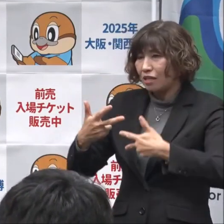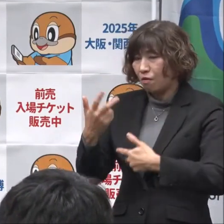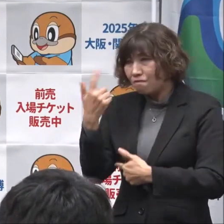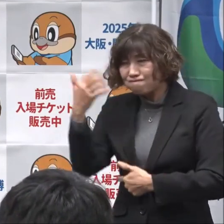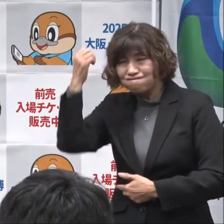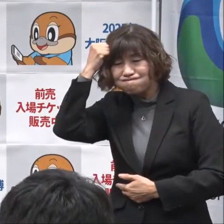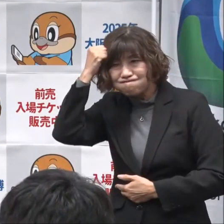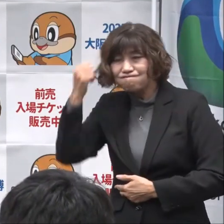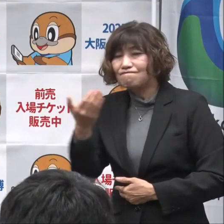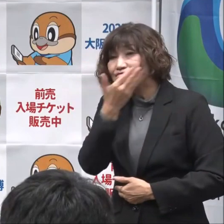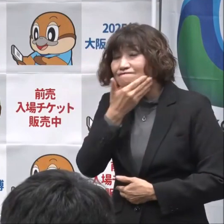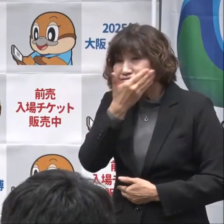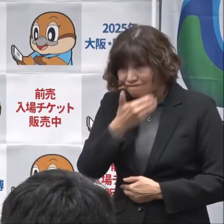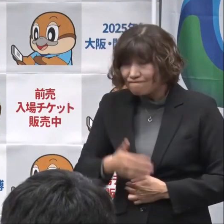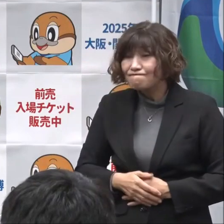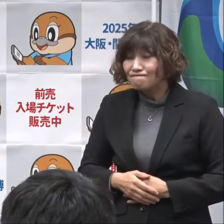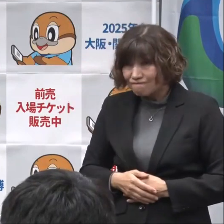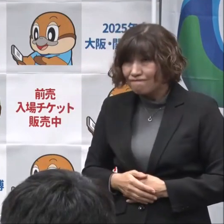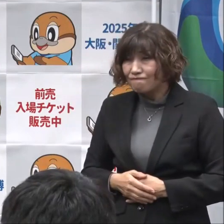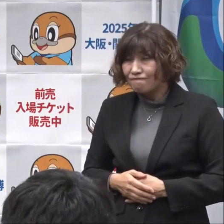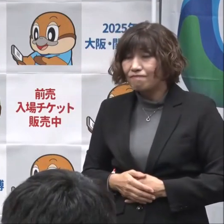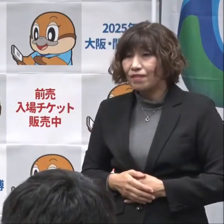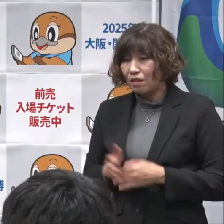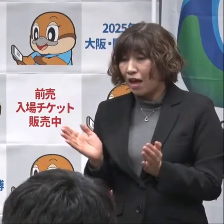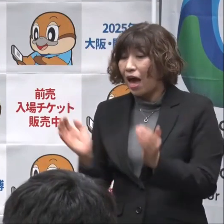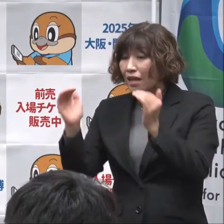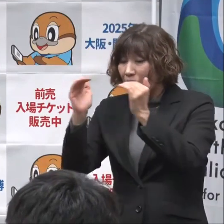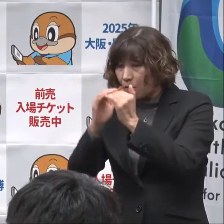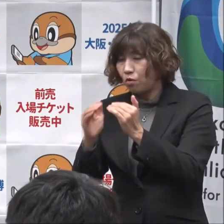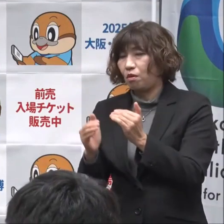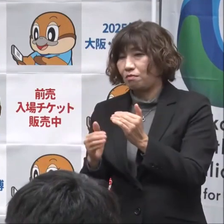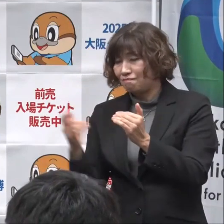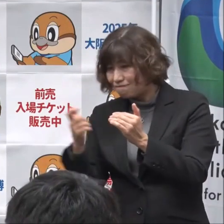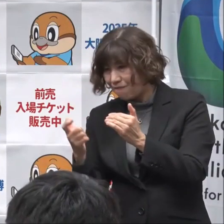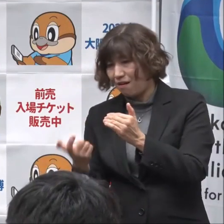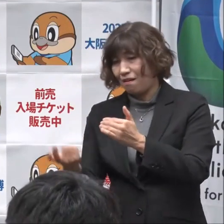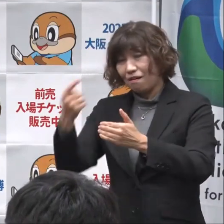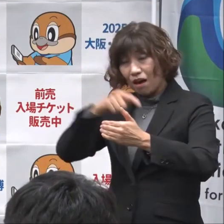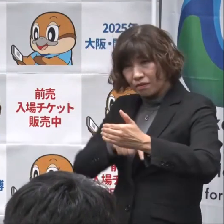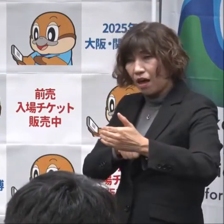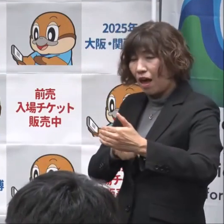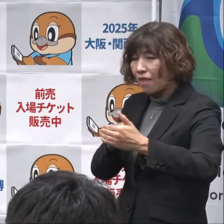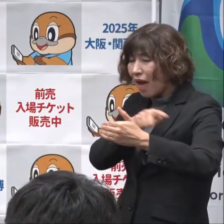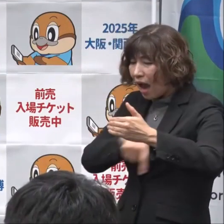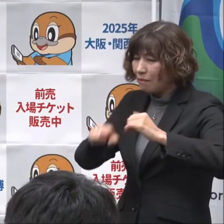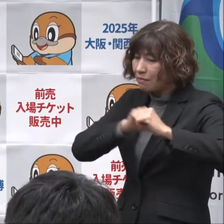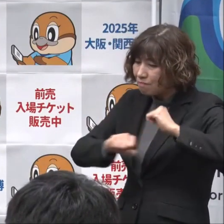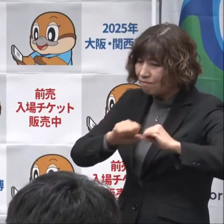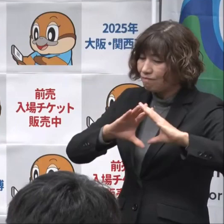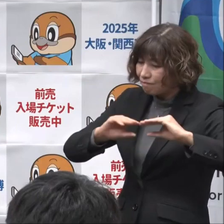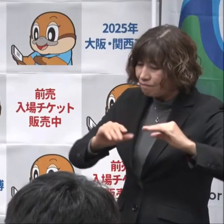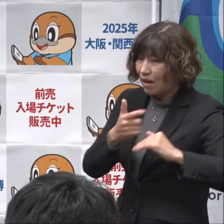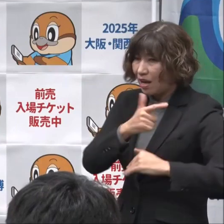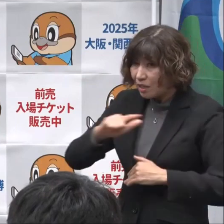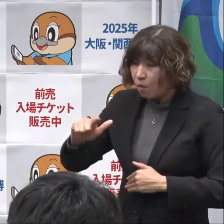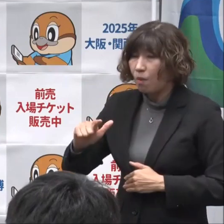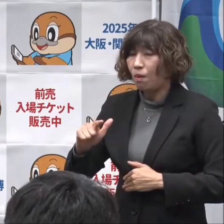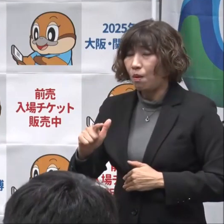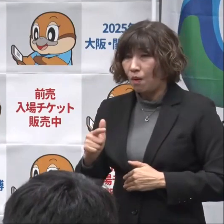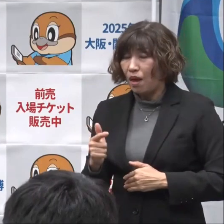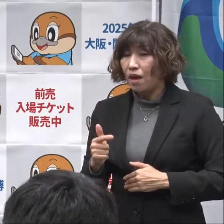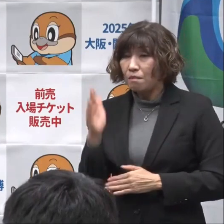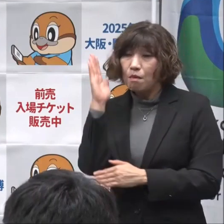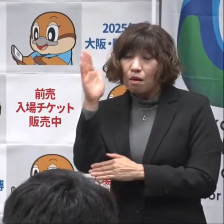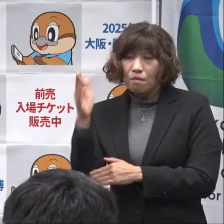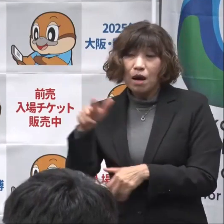りそうで、ハードソフト行政があるのも当然なんですけども、合わせてやはり災害が起きた時にどういった